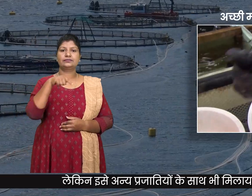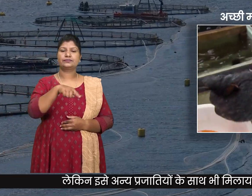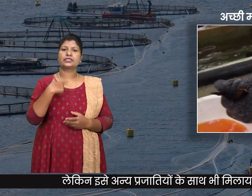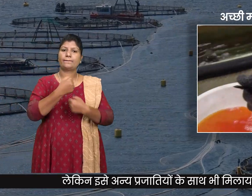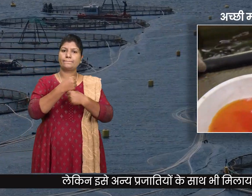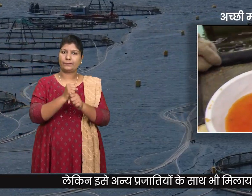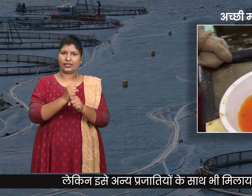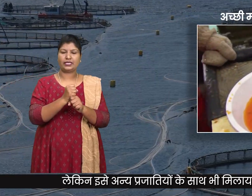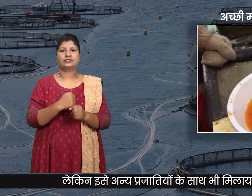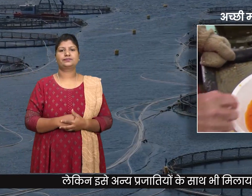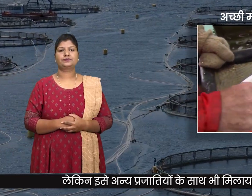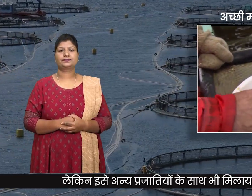भी मिलाया जा सकता है।